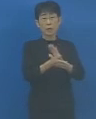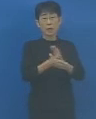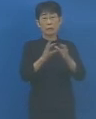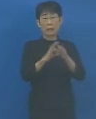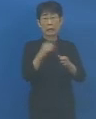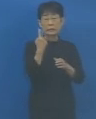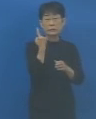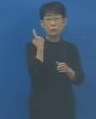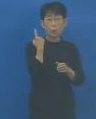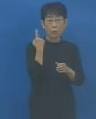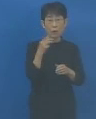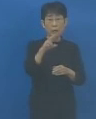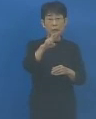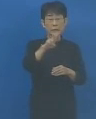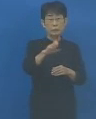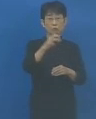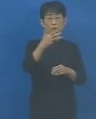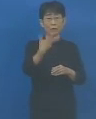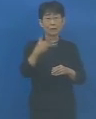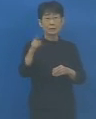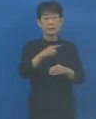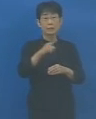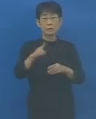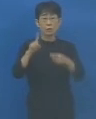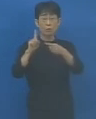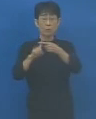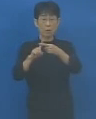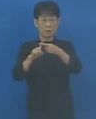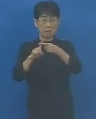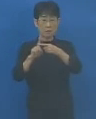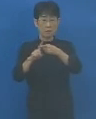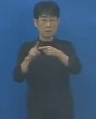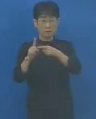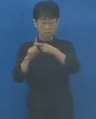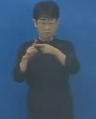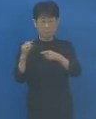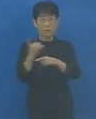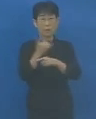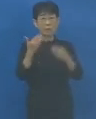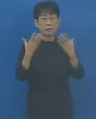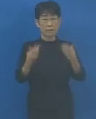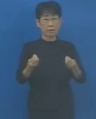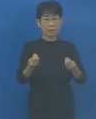28という数字に結びついたと思っています。今詳細は分析をしています。